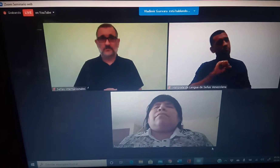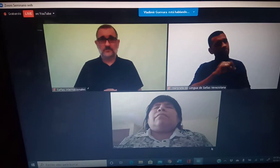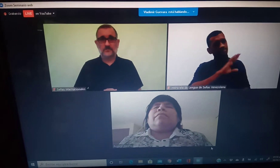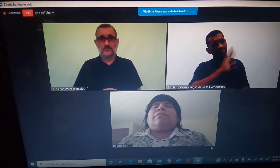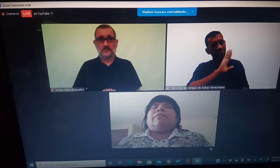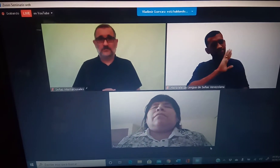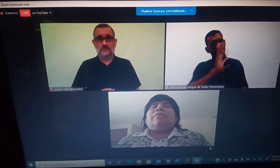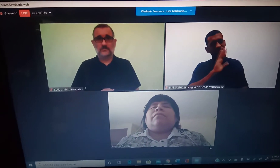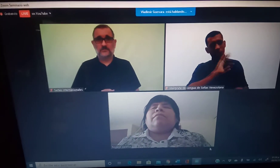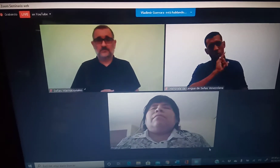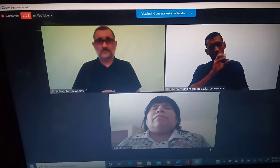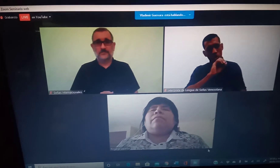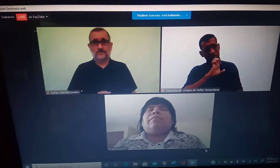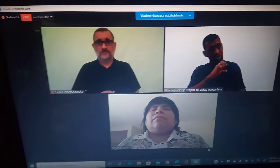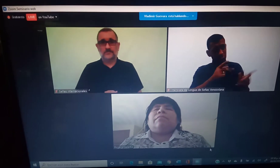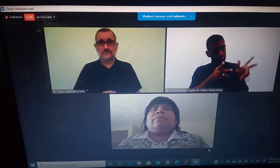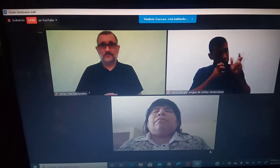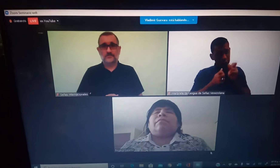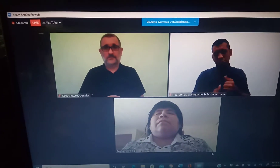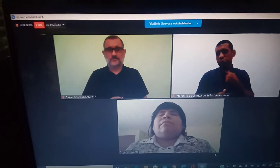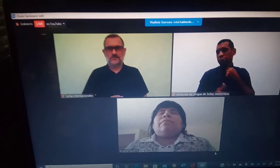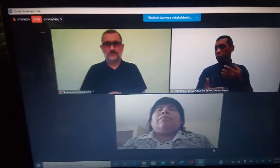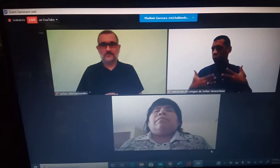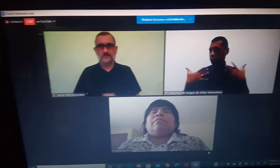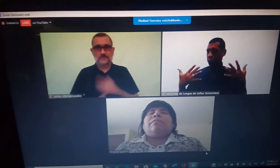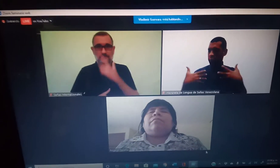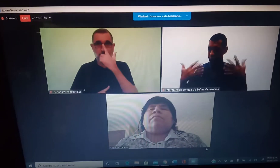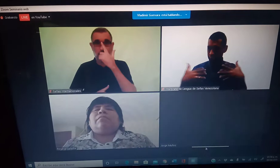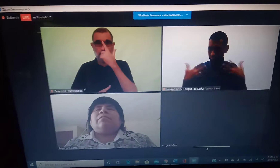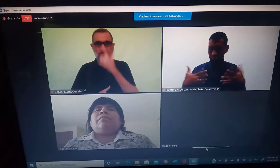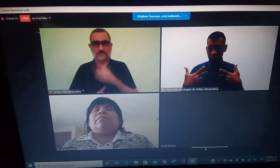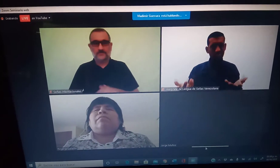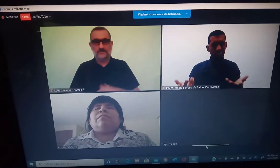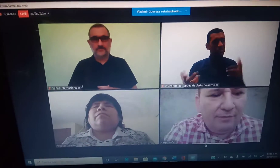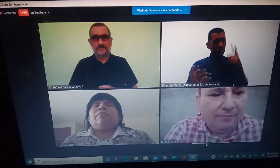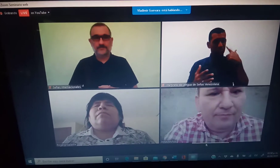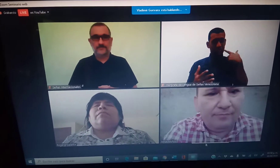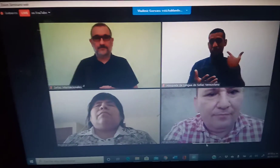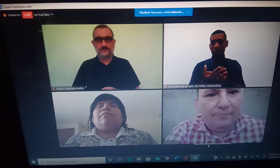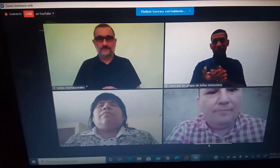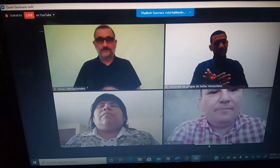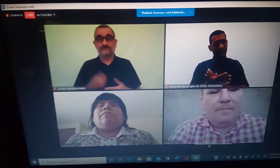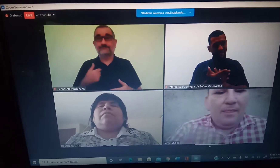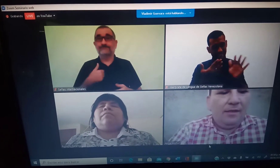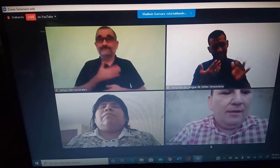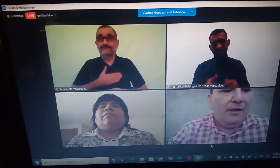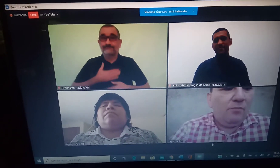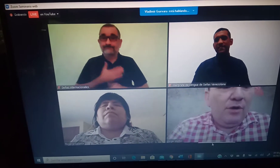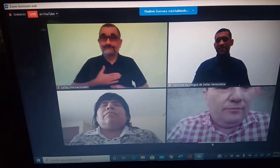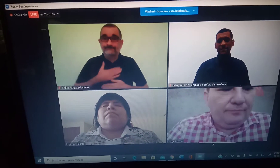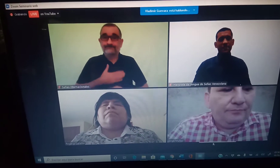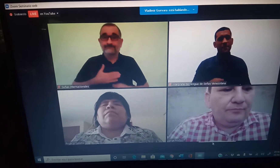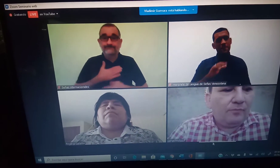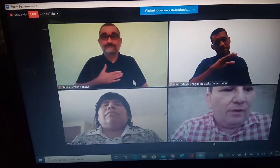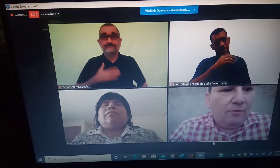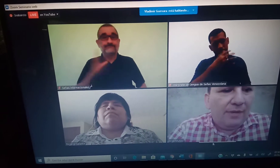alegra escucharlo. Tenía rato que no lo escuchaba. ¿Tienes la hora? Bueno,